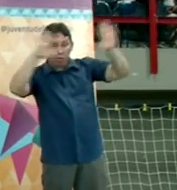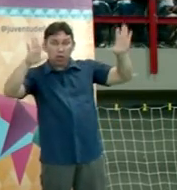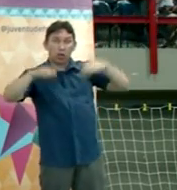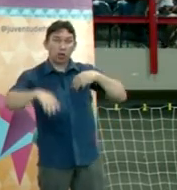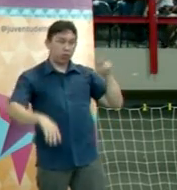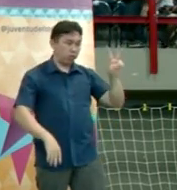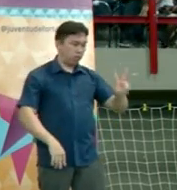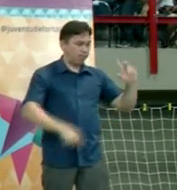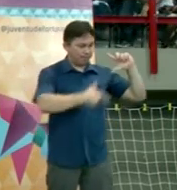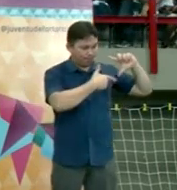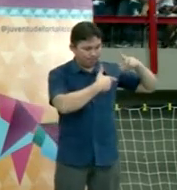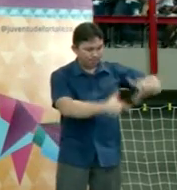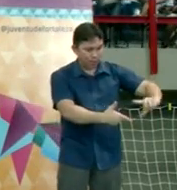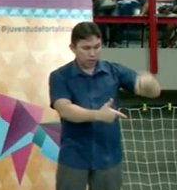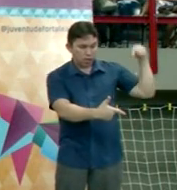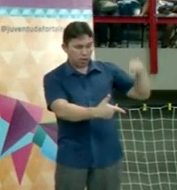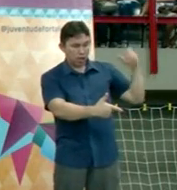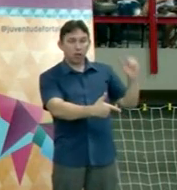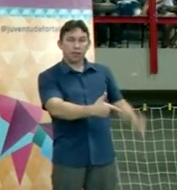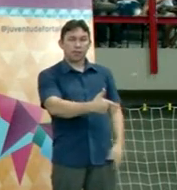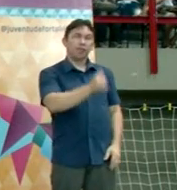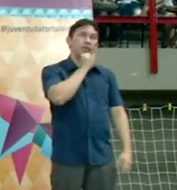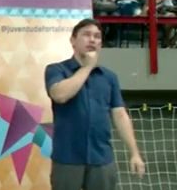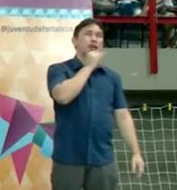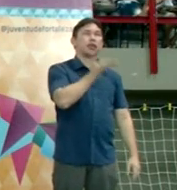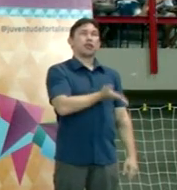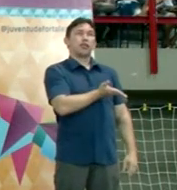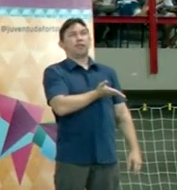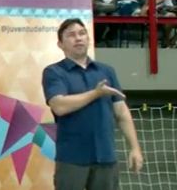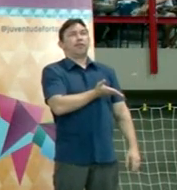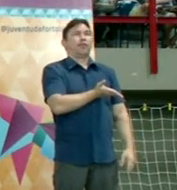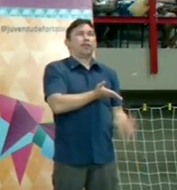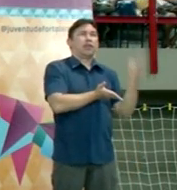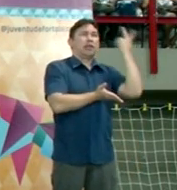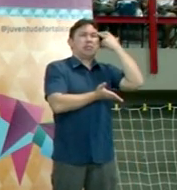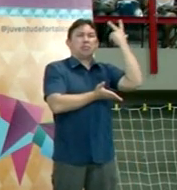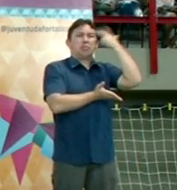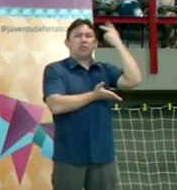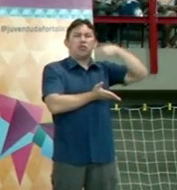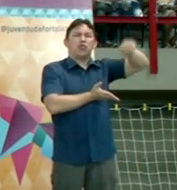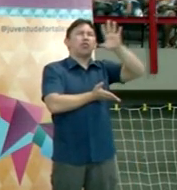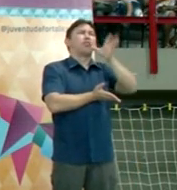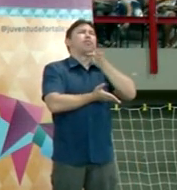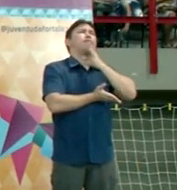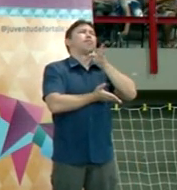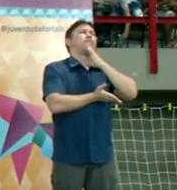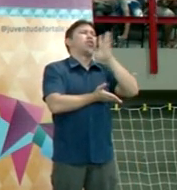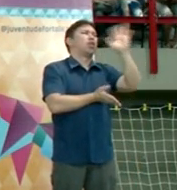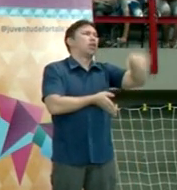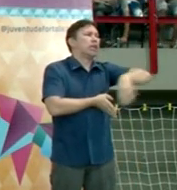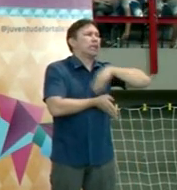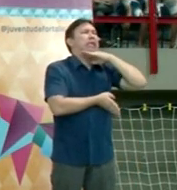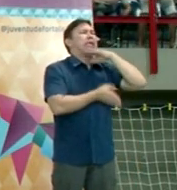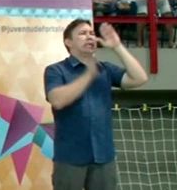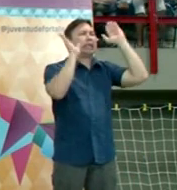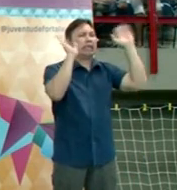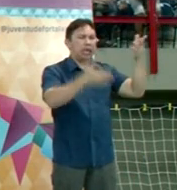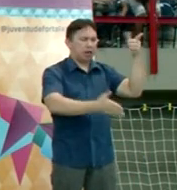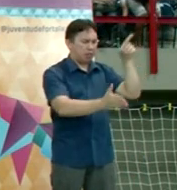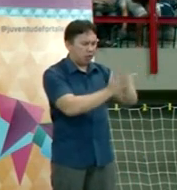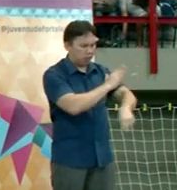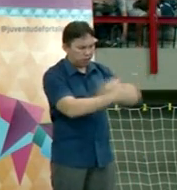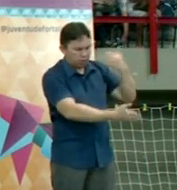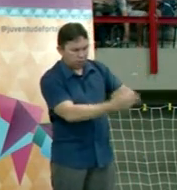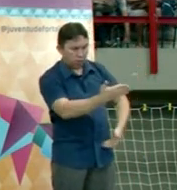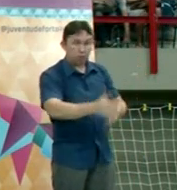Nos vestibulares tradicionais, você tem, por exemplo, uma coisa que é muito comum, todo mundo conhece aqui, já deve ter visto em alguma questão de